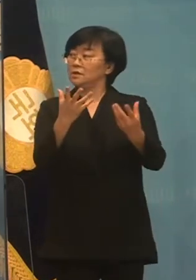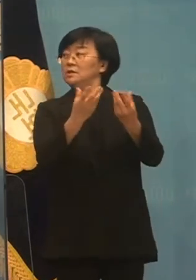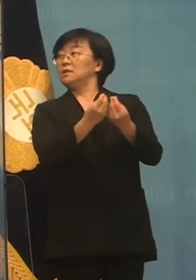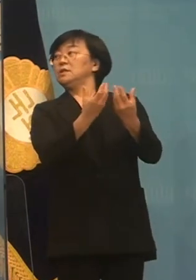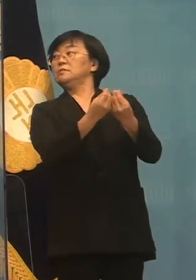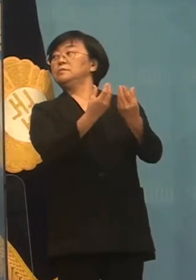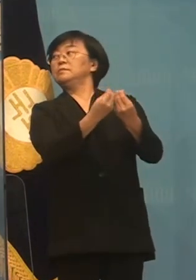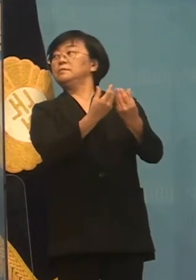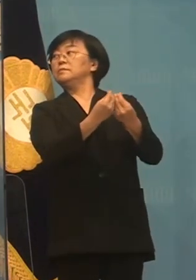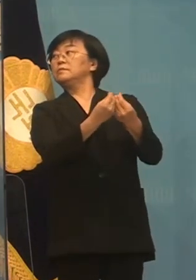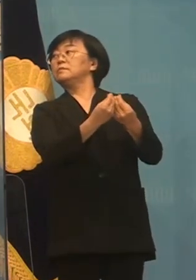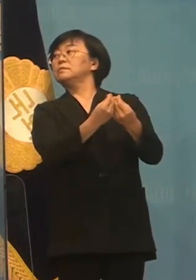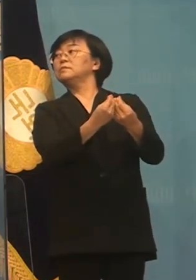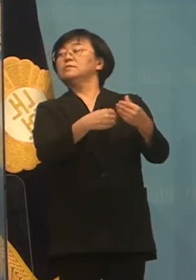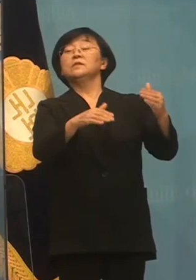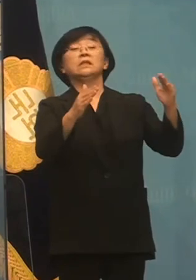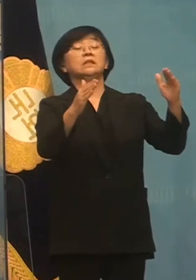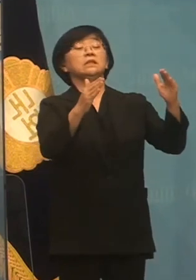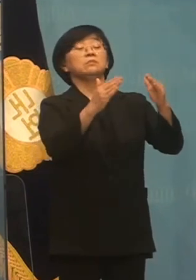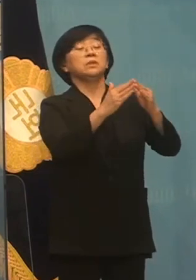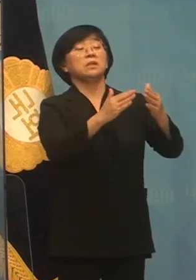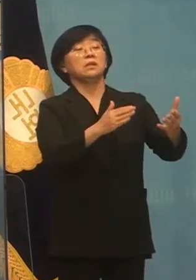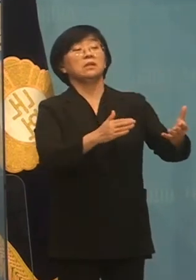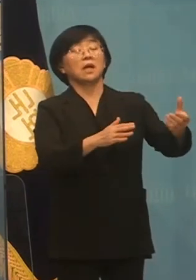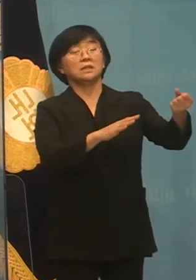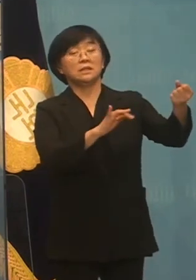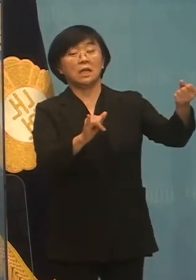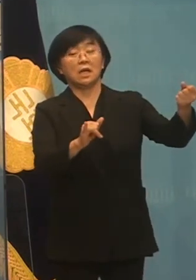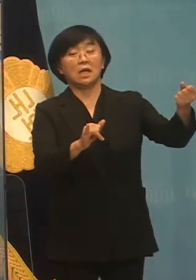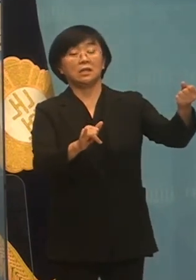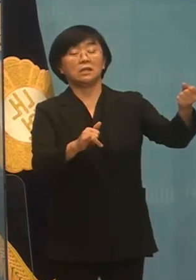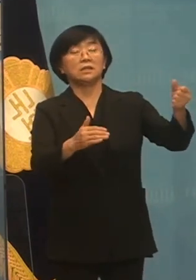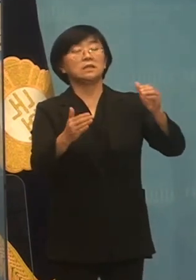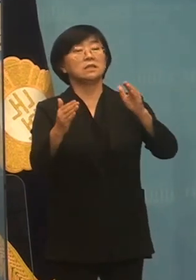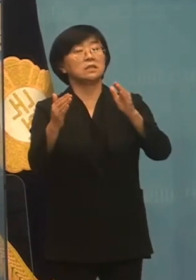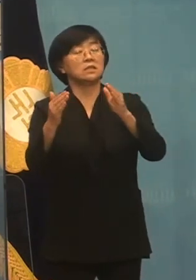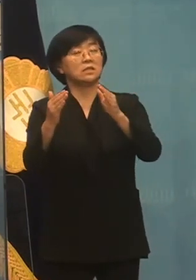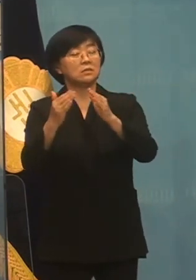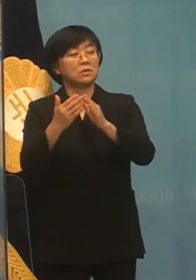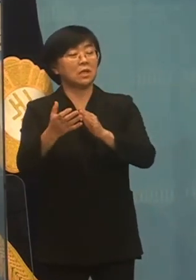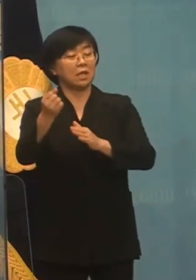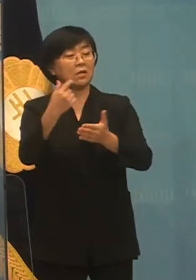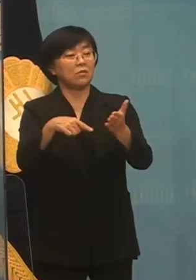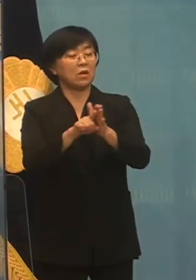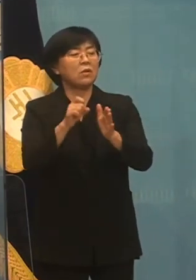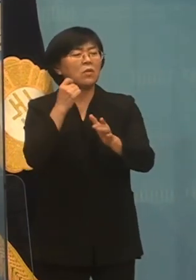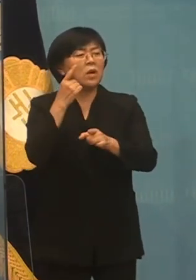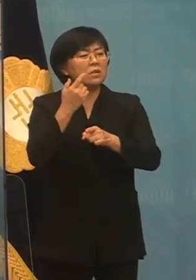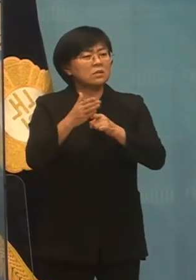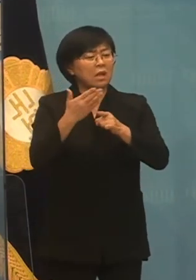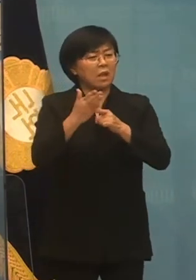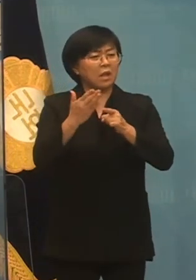들면 집을 가진 자 혹은 아니면 집을 가지려고 하는 사람들에 비해 월세로